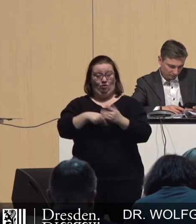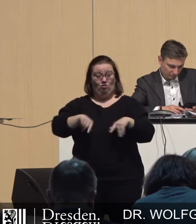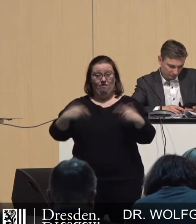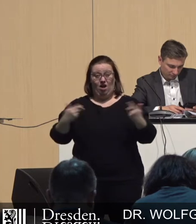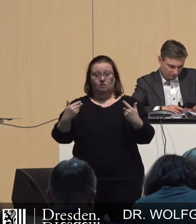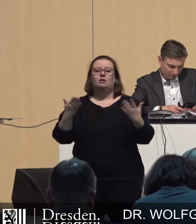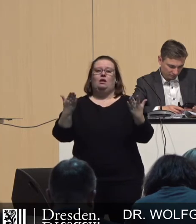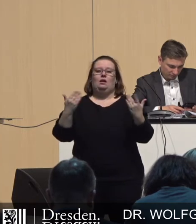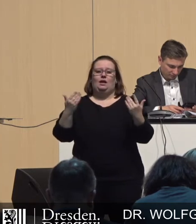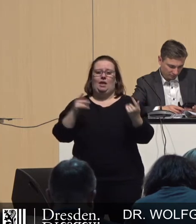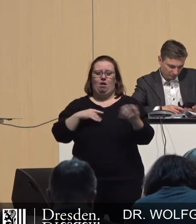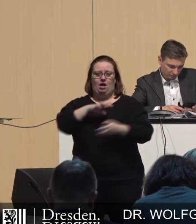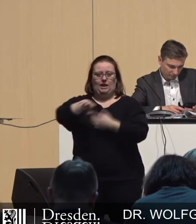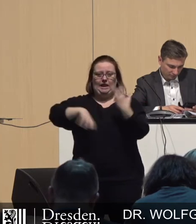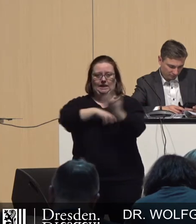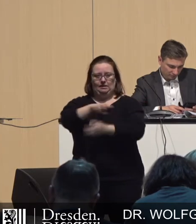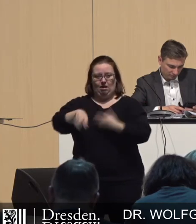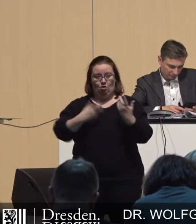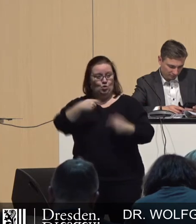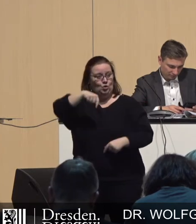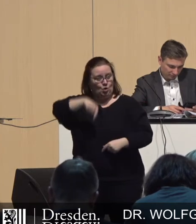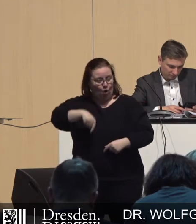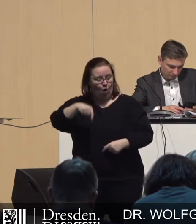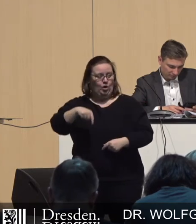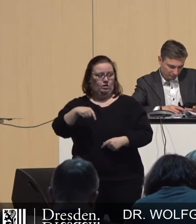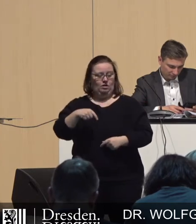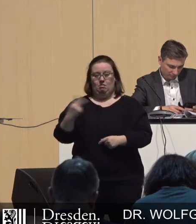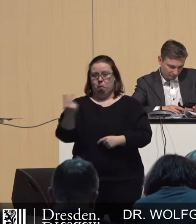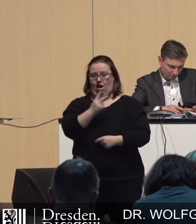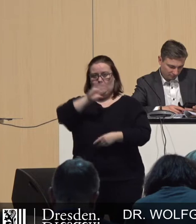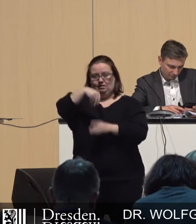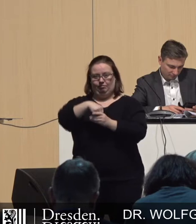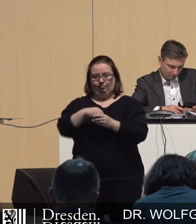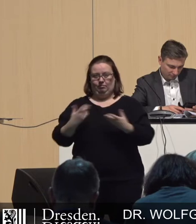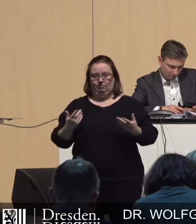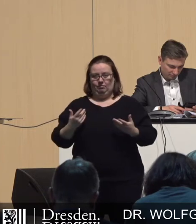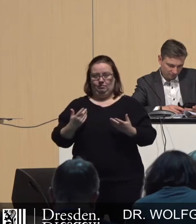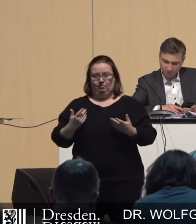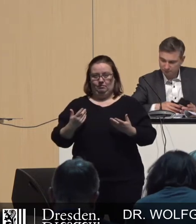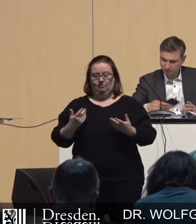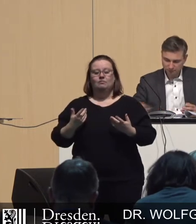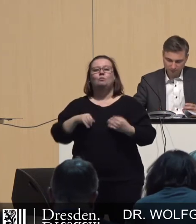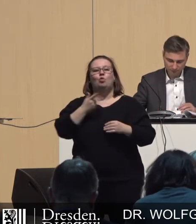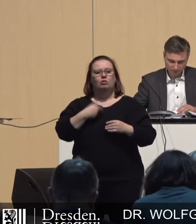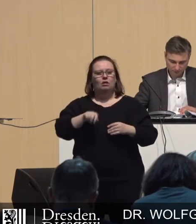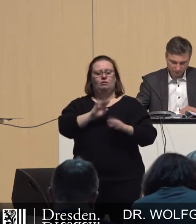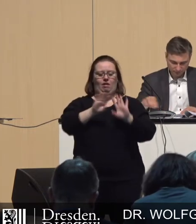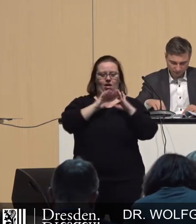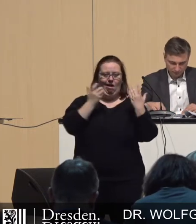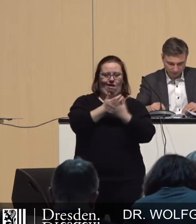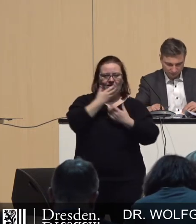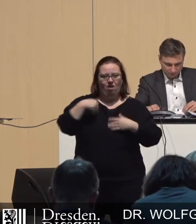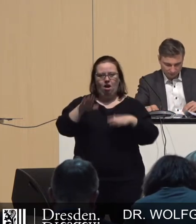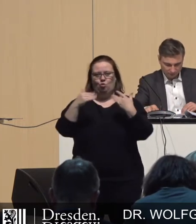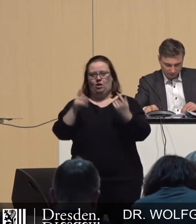die Klimakrise. Und wir haben es heute hier mit beidem zu tun. Die Erderwärmung und die Veränderung des